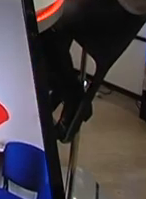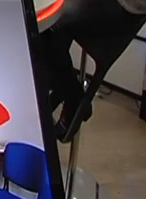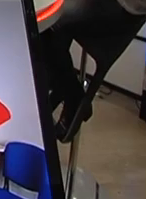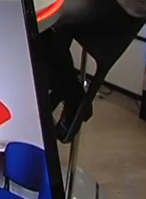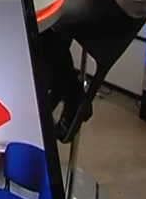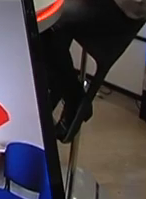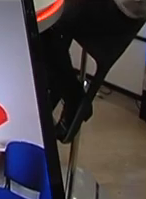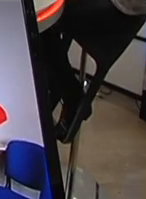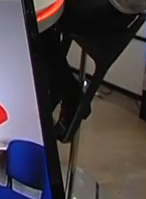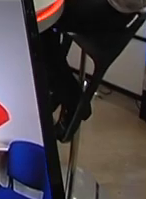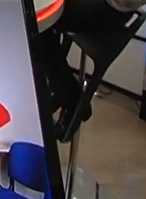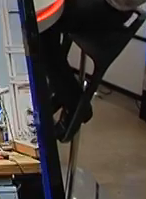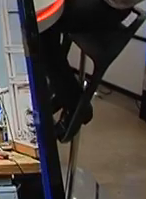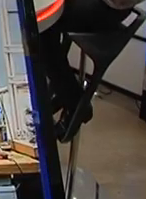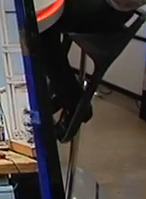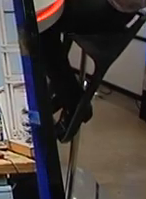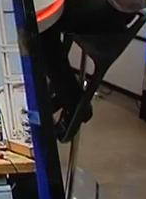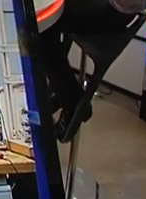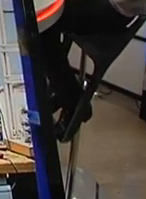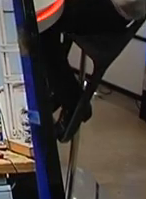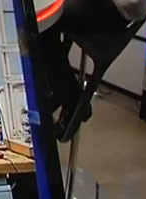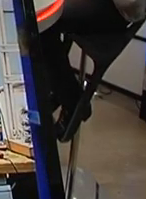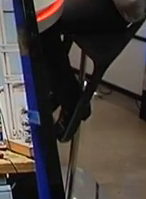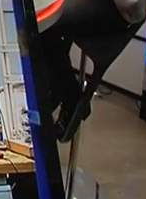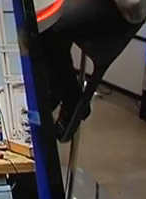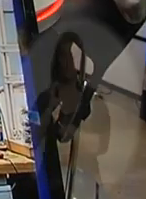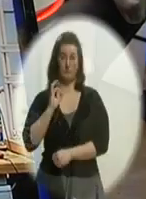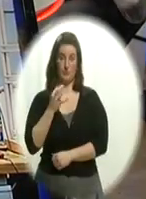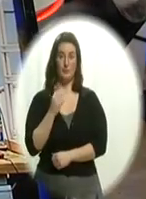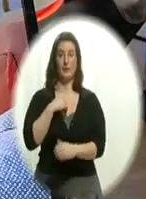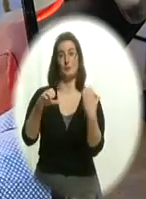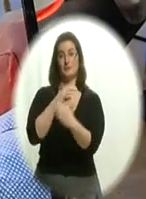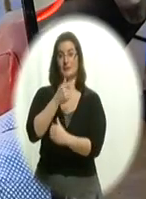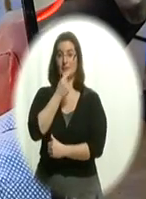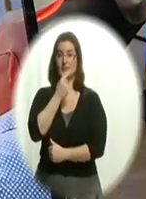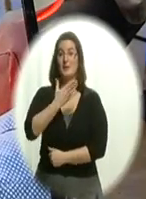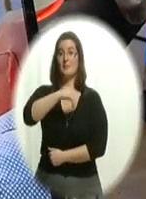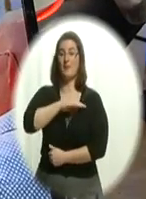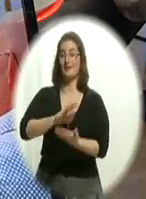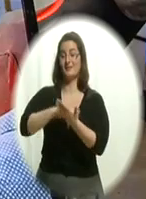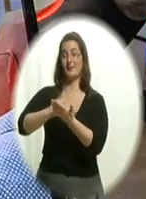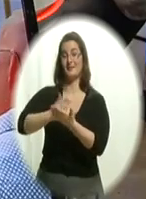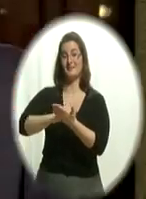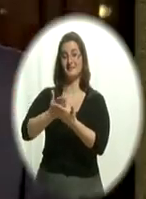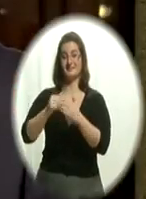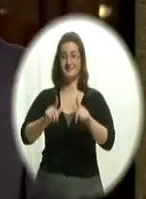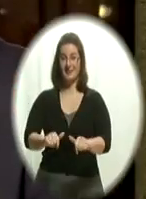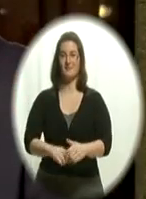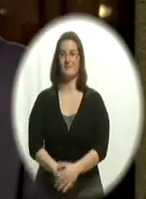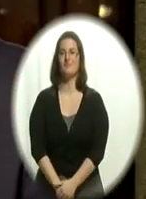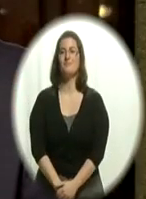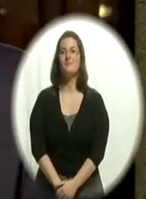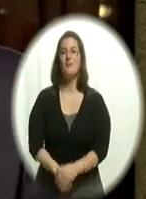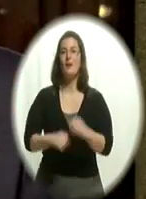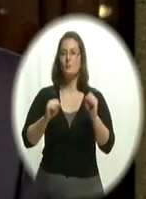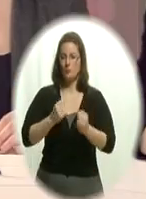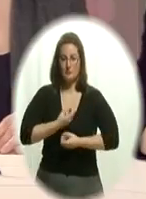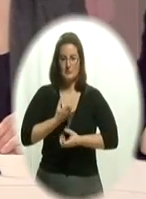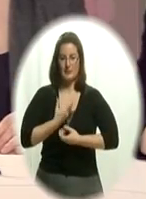C'est, finalement, on s'aperçoit voilà, que oui, c'est... La communication est rendue plus aisée par la présence de l'interprète, c'est exactement ça. Oui, c'est ça, oui. Mais finalement, là, encore une fois, ça... de